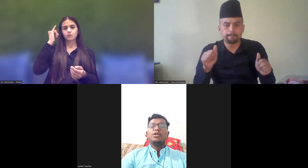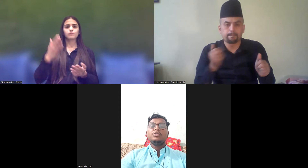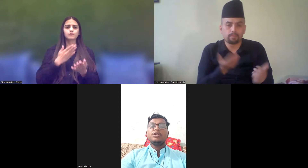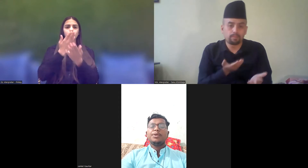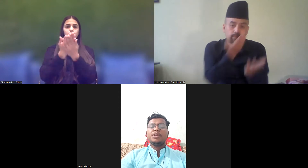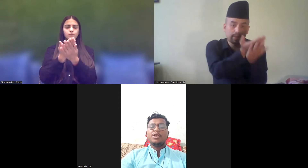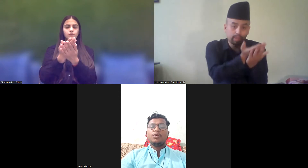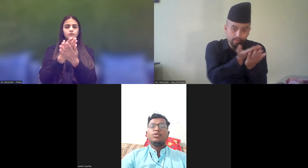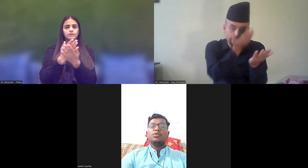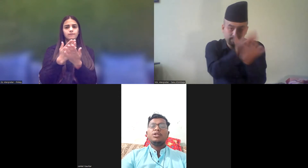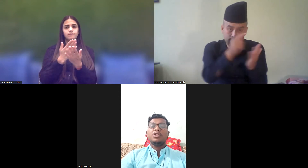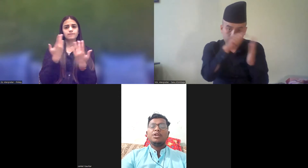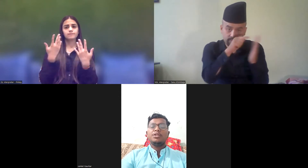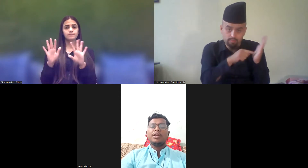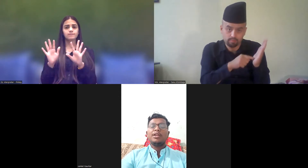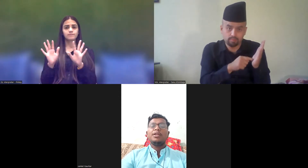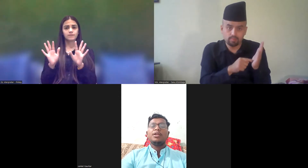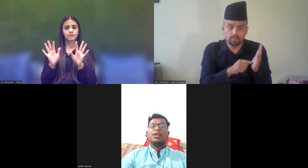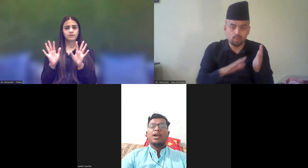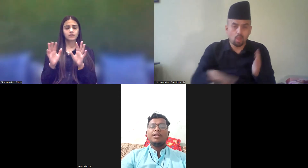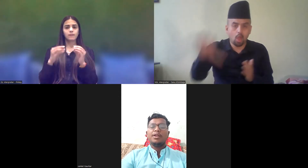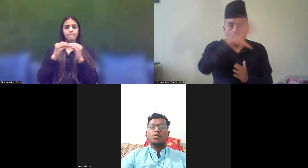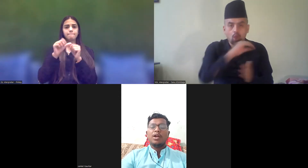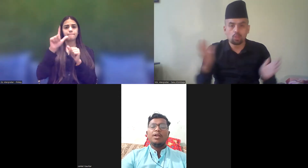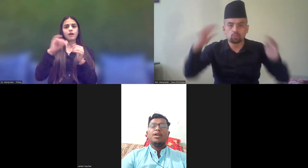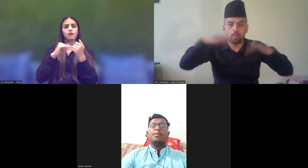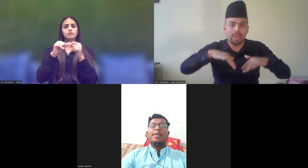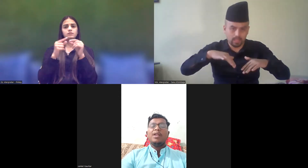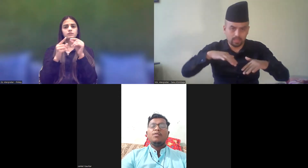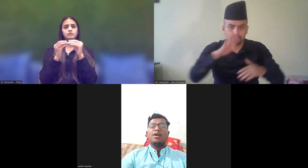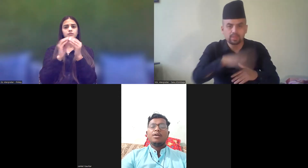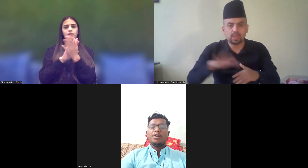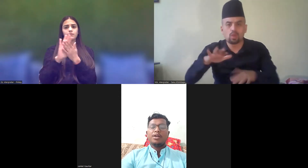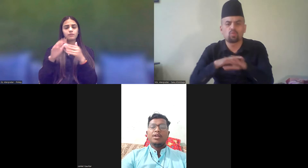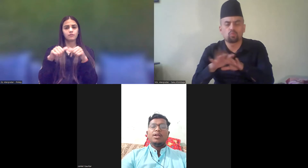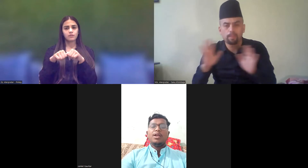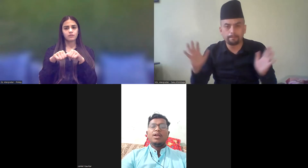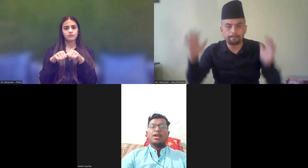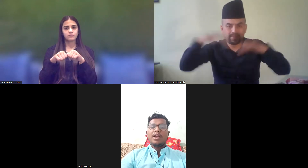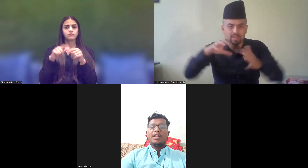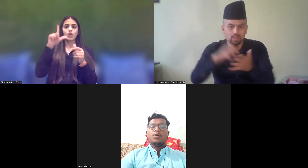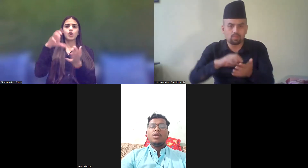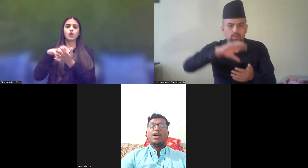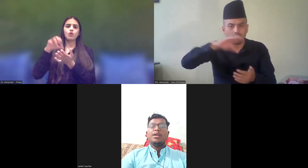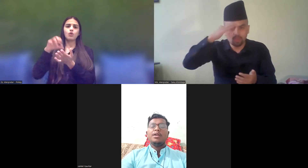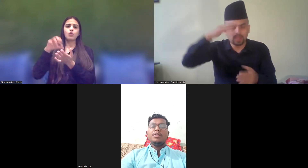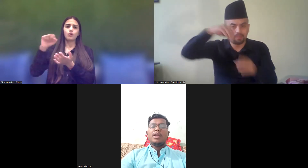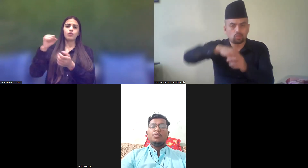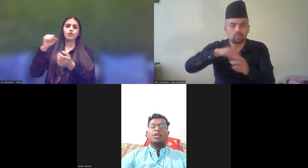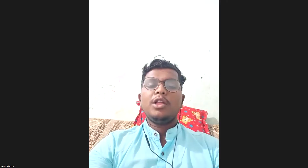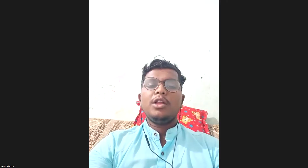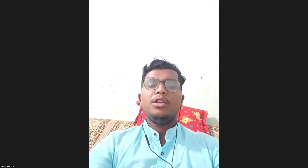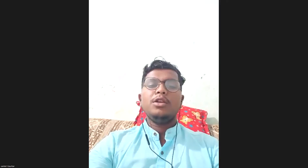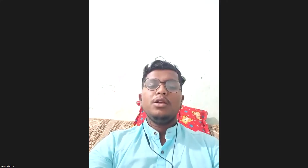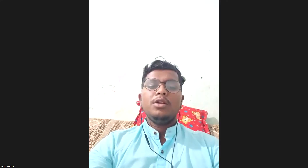जाऊन, सरपंचांना घेऊन जाऊन त्यांच्या घरी सांगितले की ती कायद्याने गुन्हा आहे, बालविवाह करणे हे कायद्याने गुन्हा आहे.